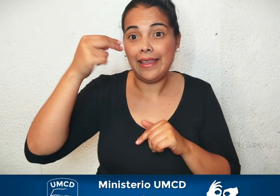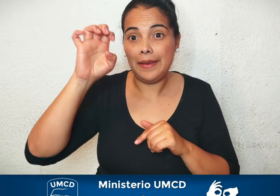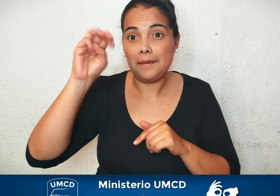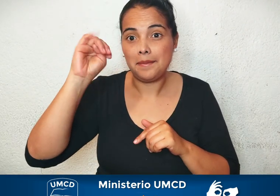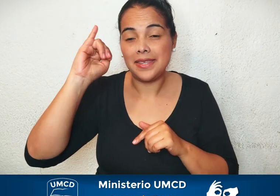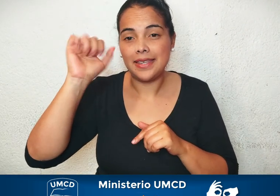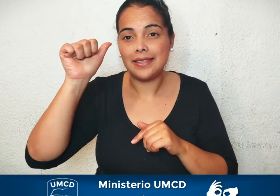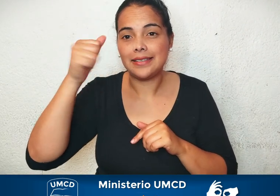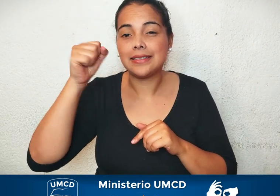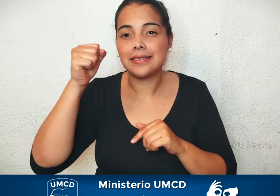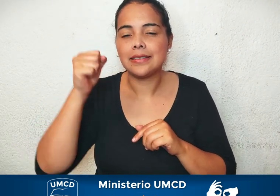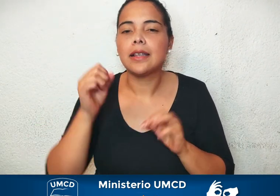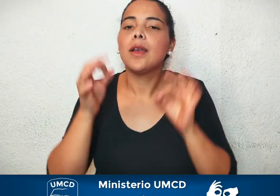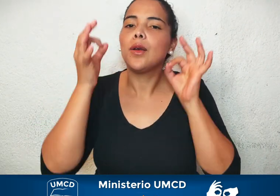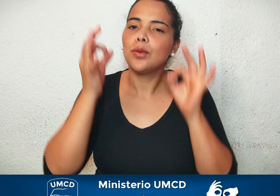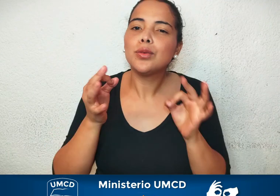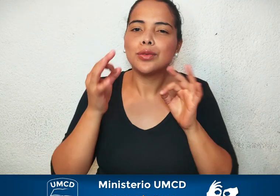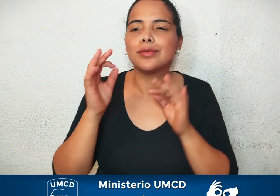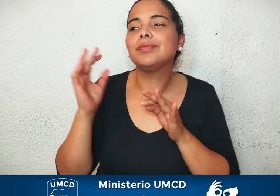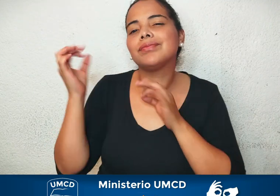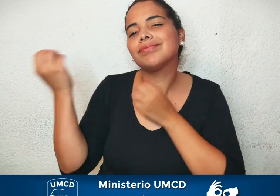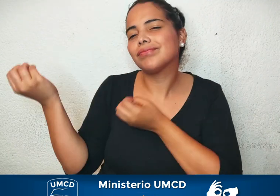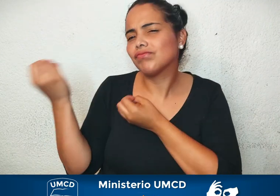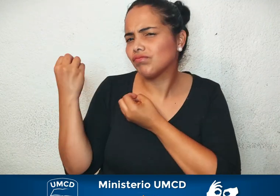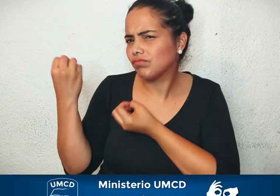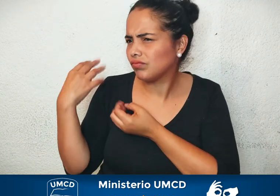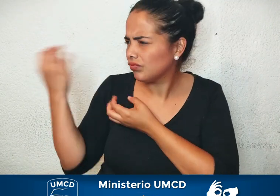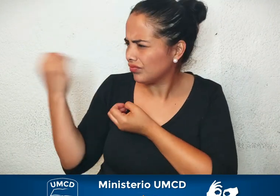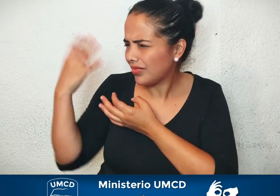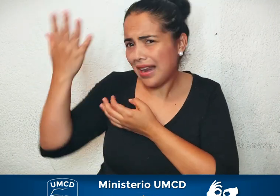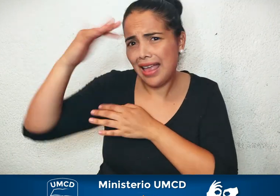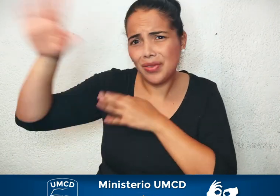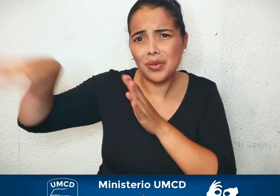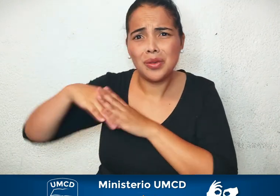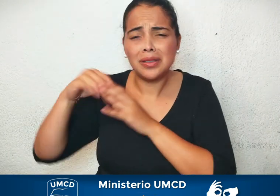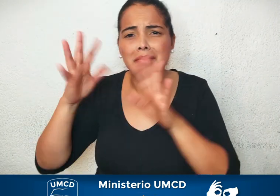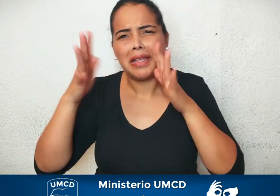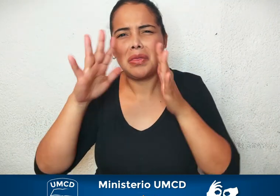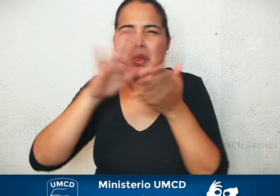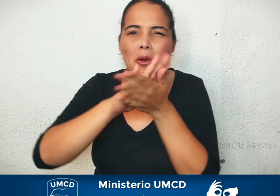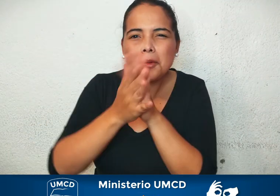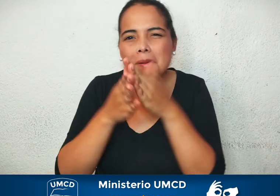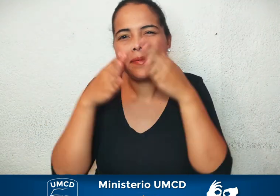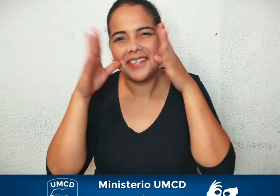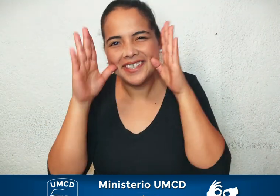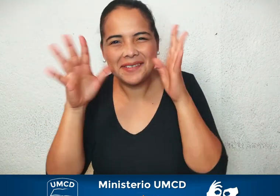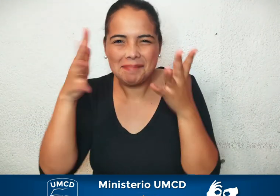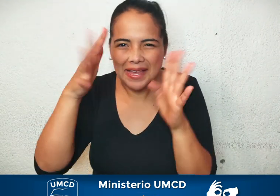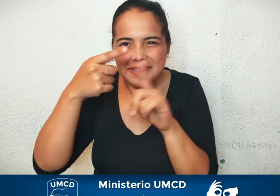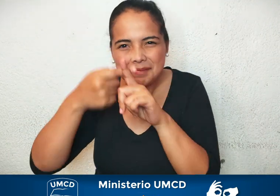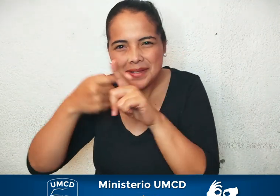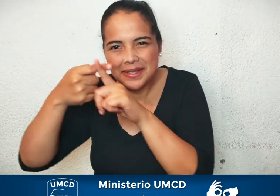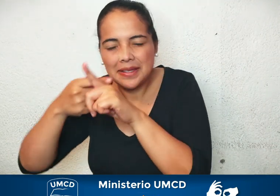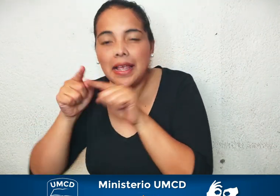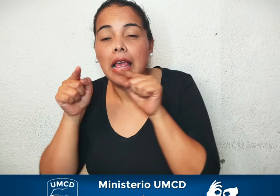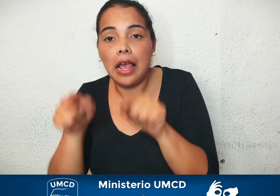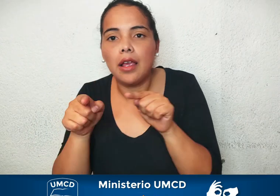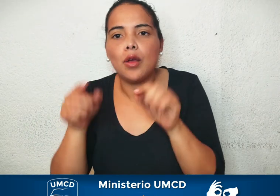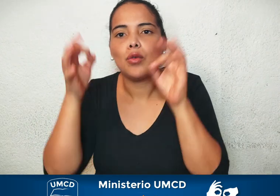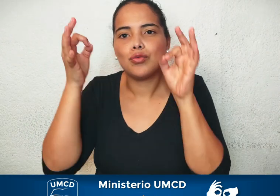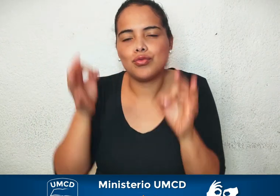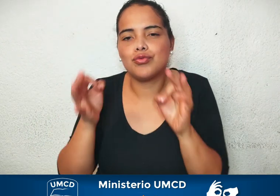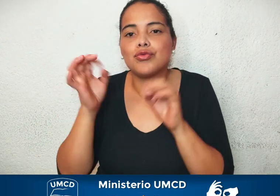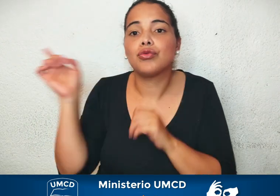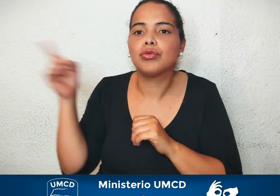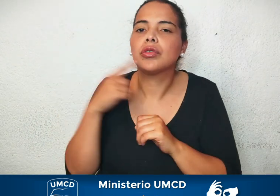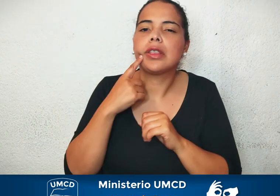Nehemías había escuchado, más o menos por la época del tiempo de noviembre y diciembre, en el tiempo de Kisleu,